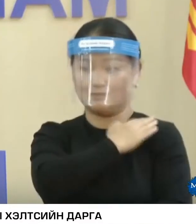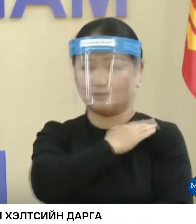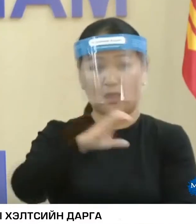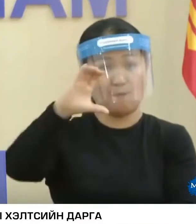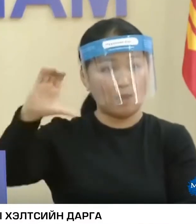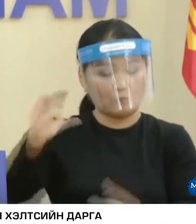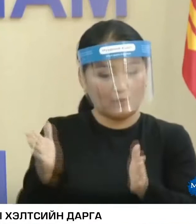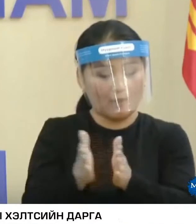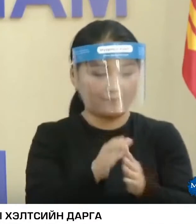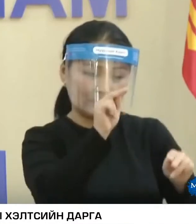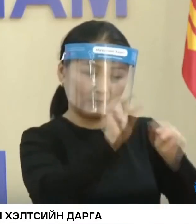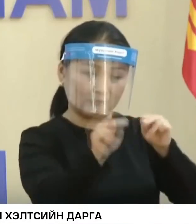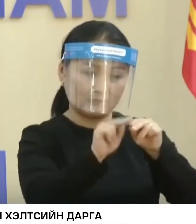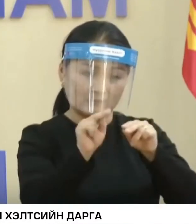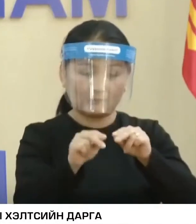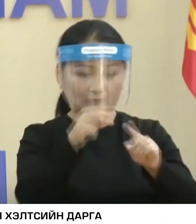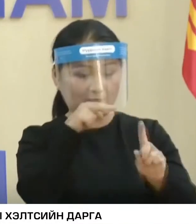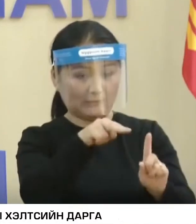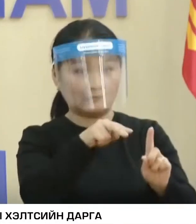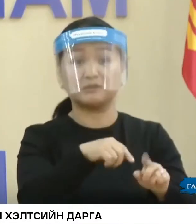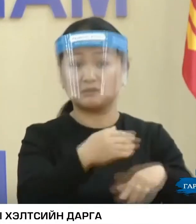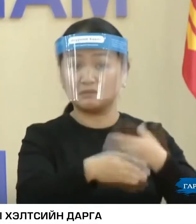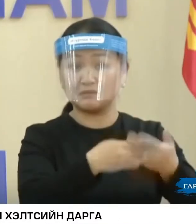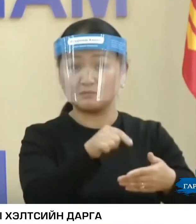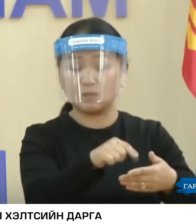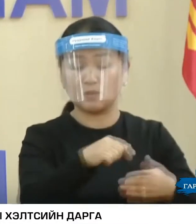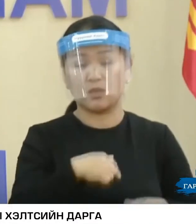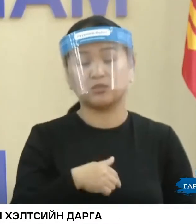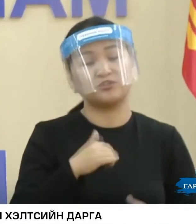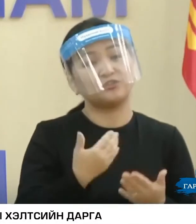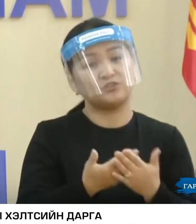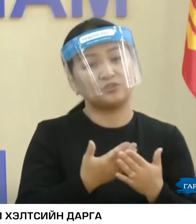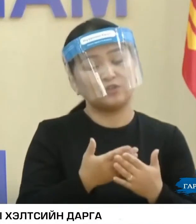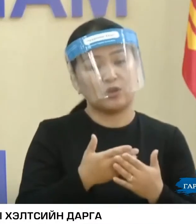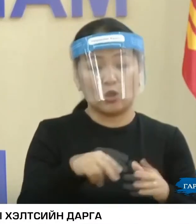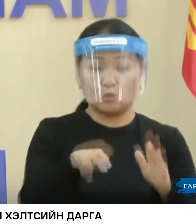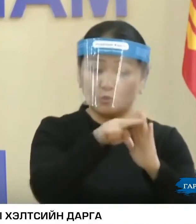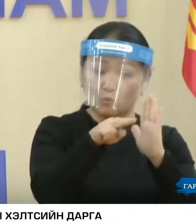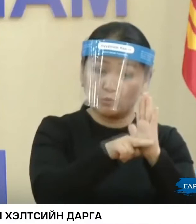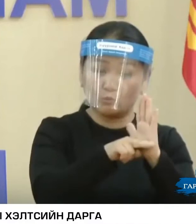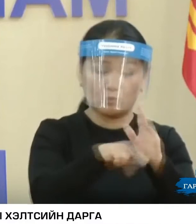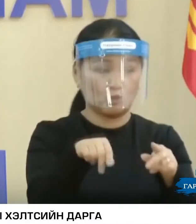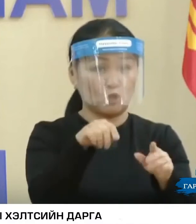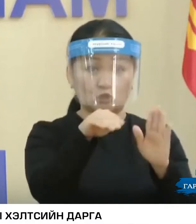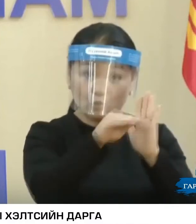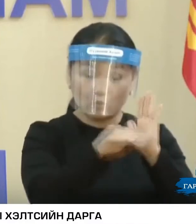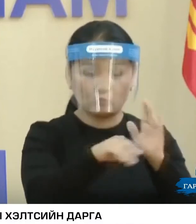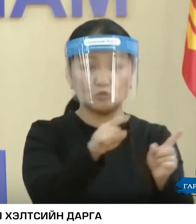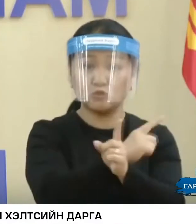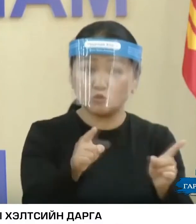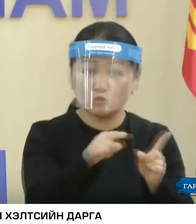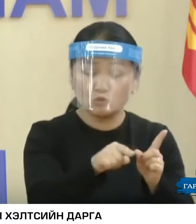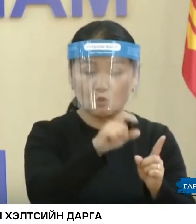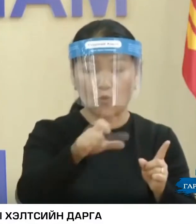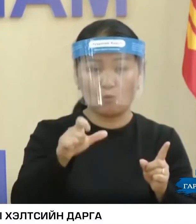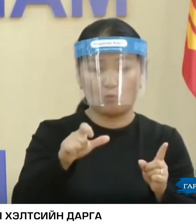хамтран одоо хяналт тавьж ирсэн байна. Хэрвээ ямар нэгэн хэмжээгээр дүрм журмаа зөрсөн одоо